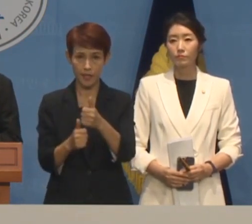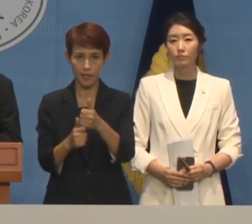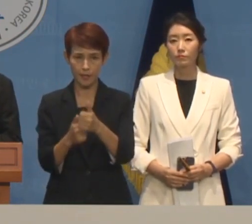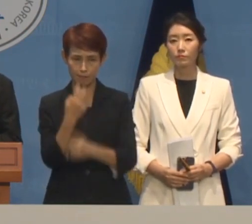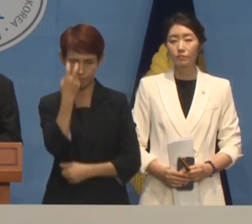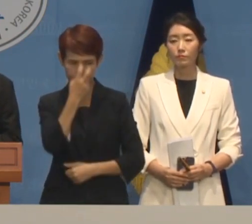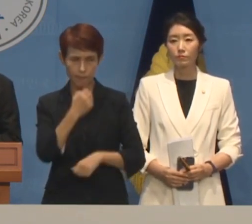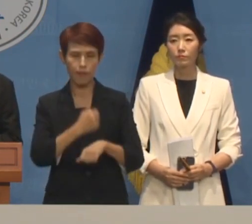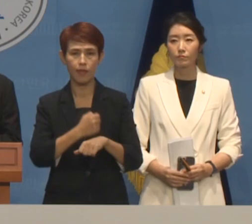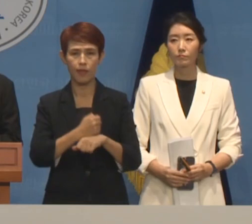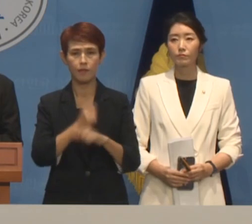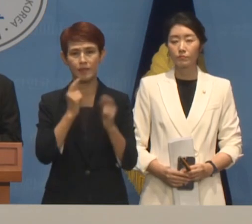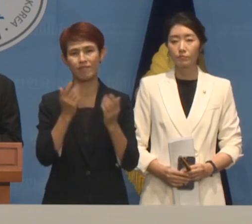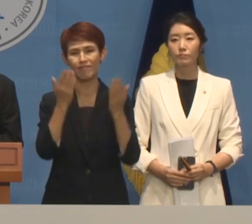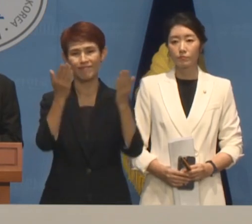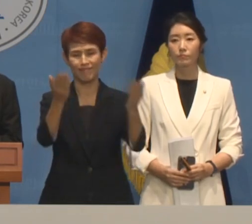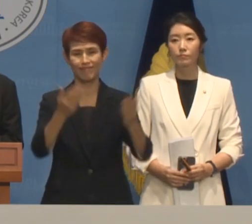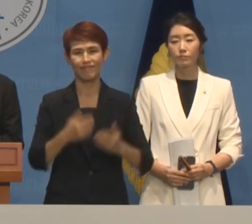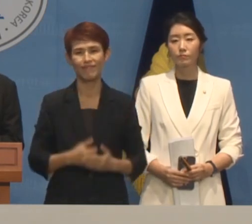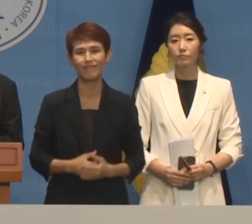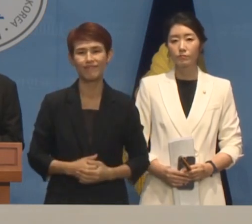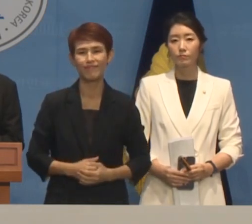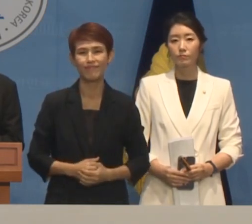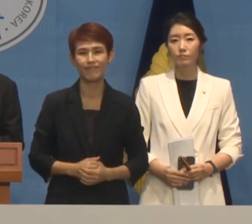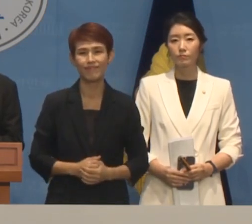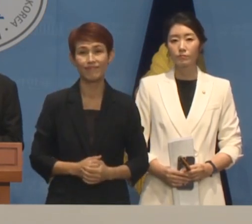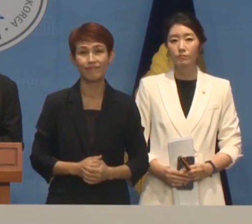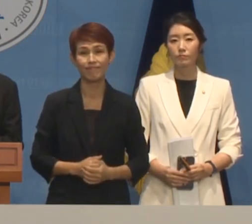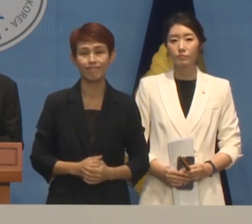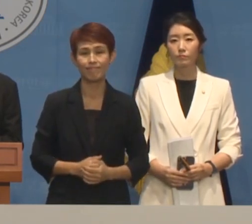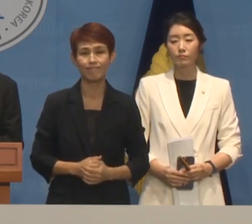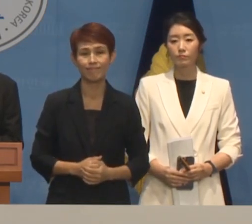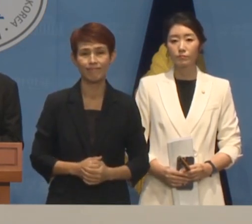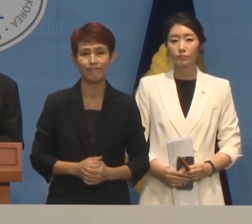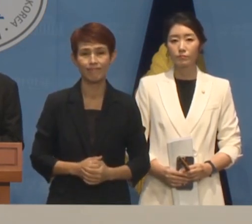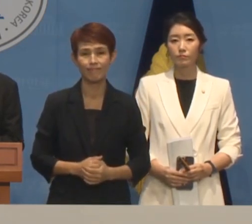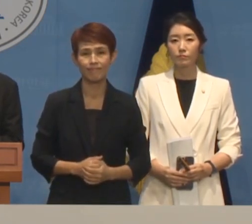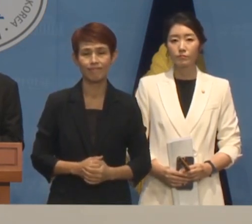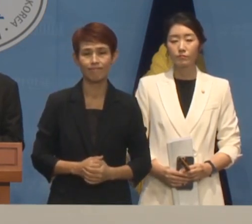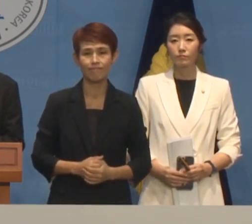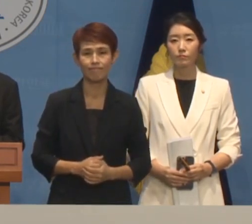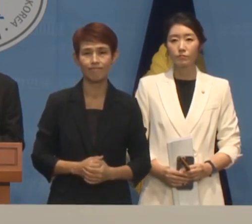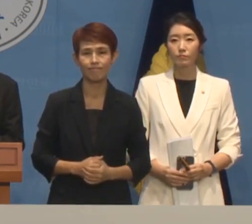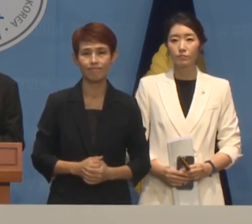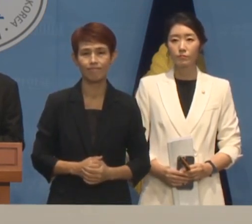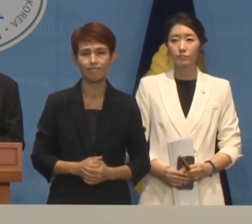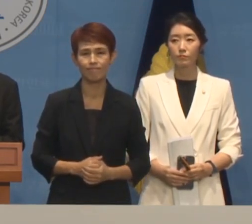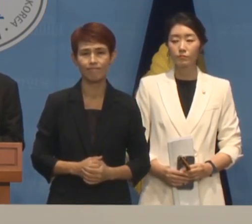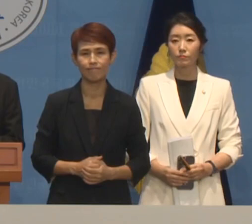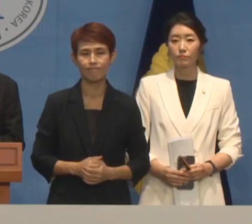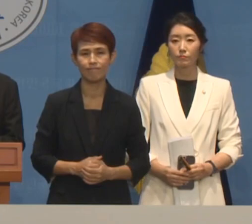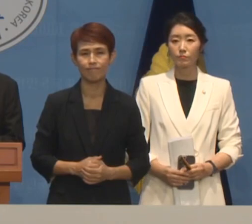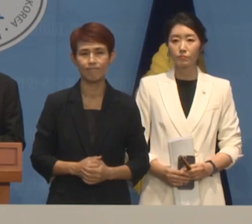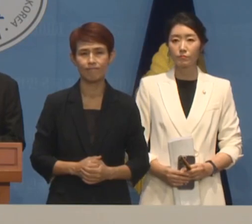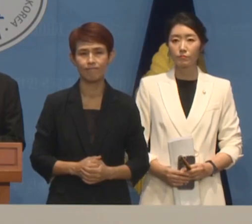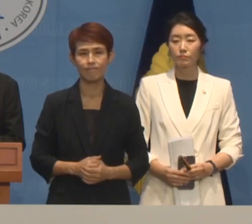모니터링을 하겠다라는 말씀을 드립니다. 다시 한번